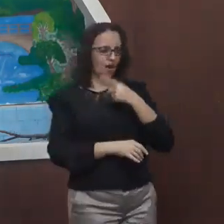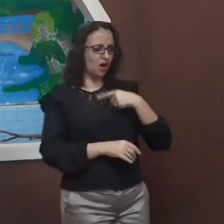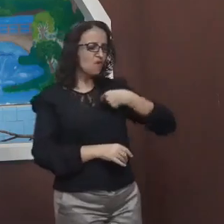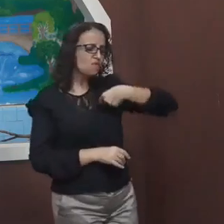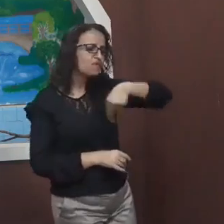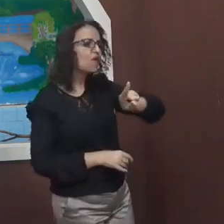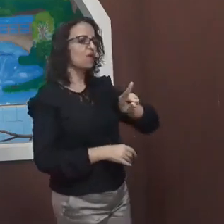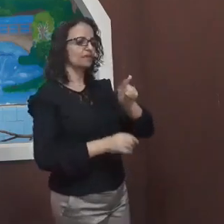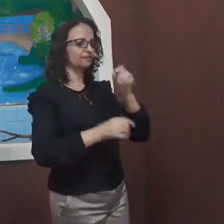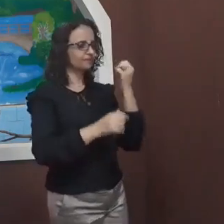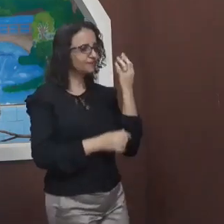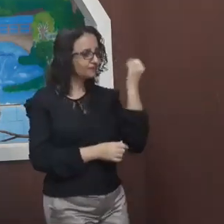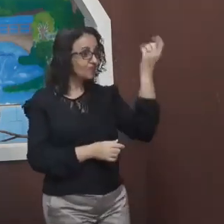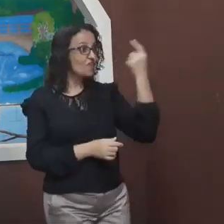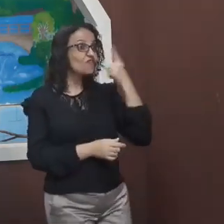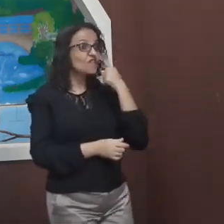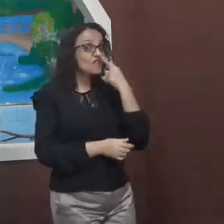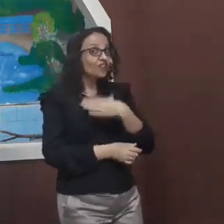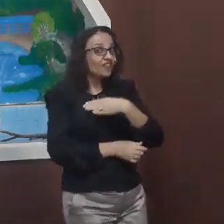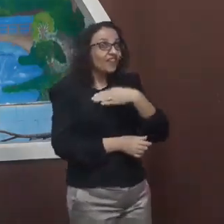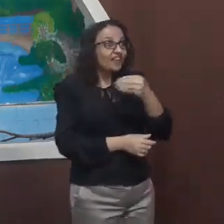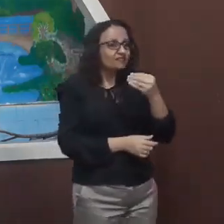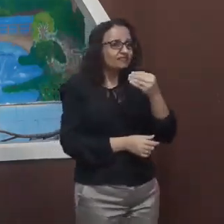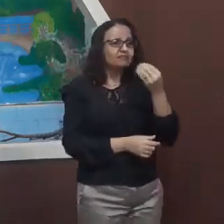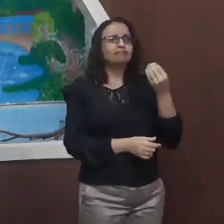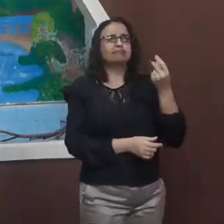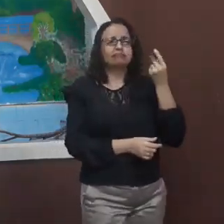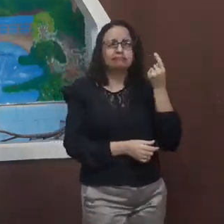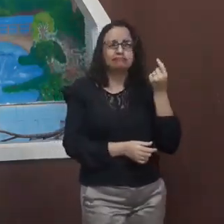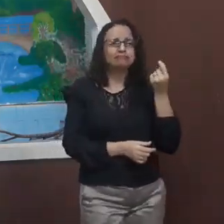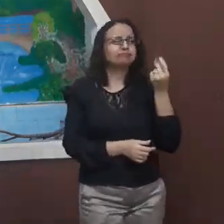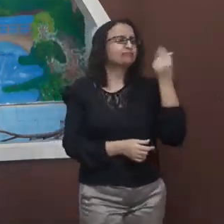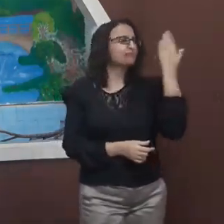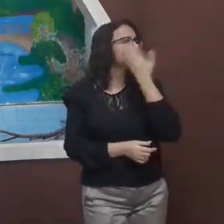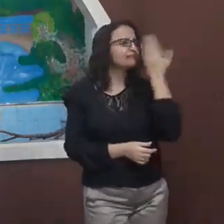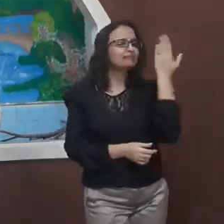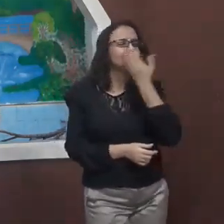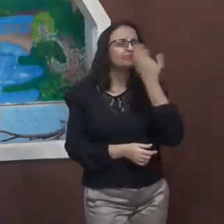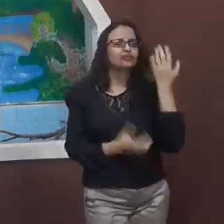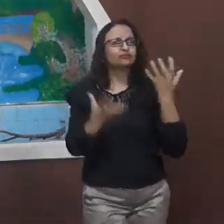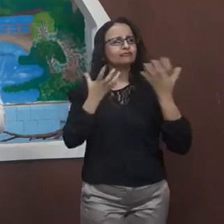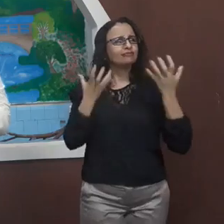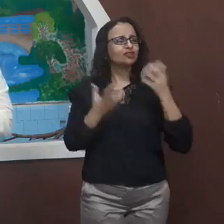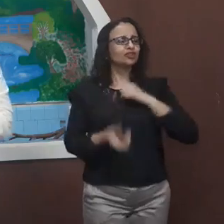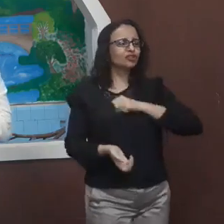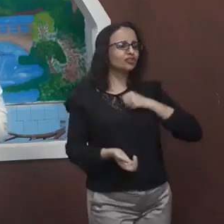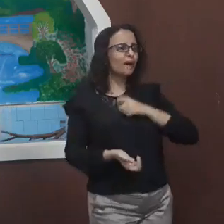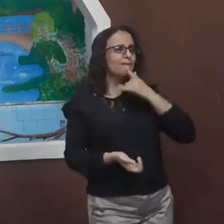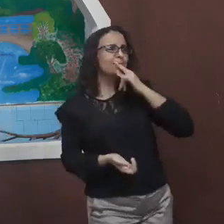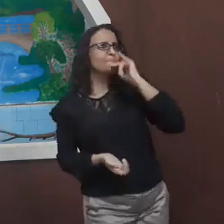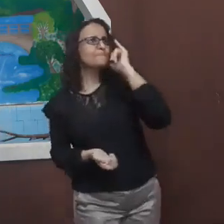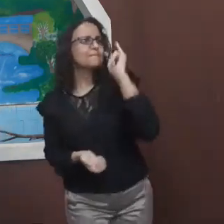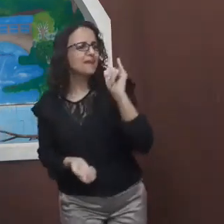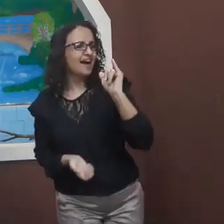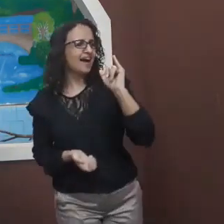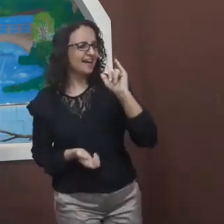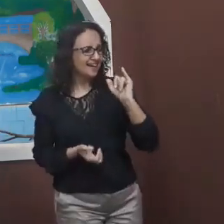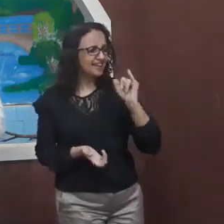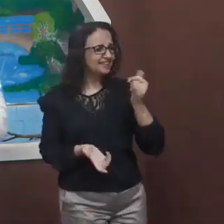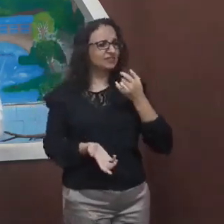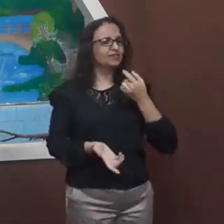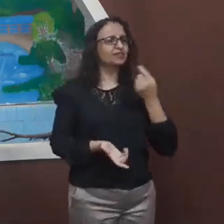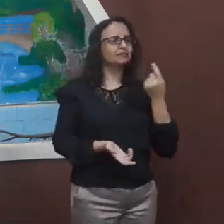meu filho que faz tempo que eu não vejo, porque eu vou ver o meu pai que faz tempo que eu não vejo, porque eu vou ver o meu